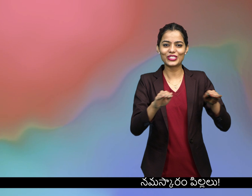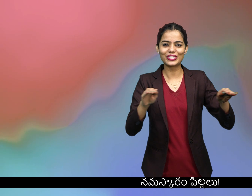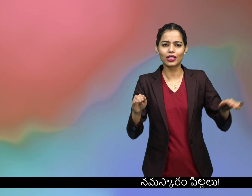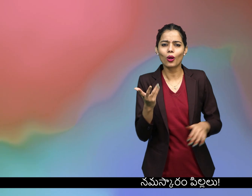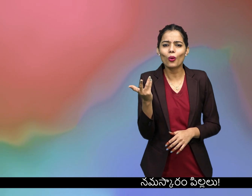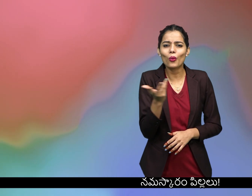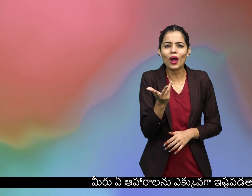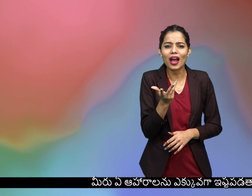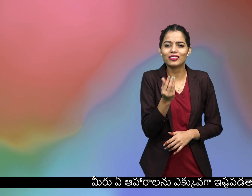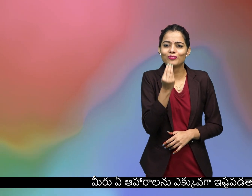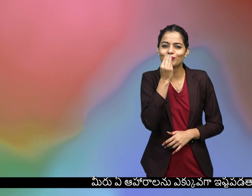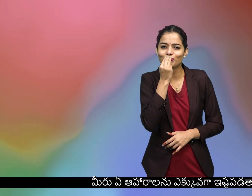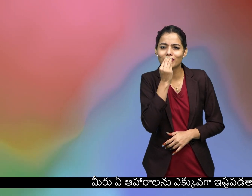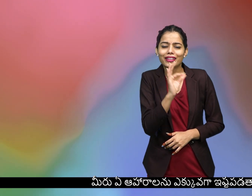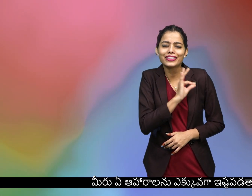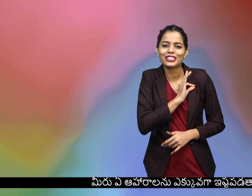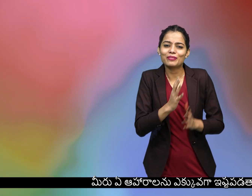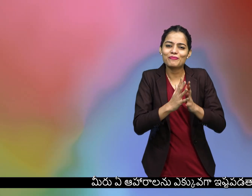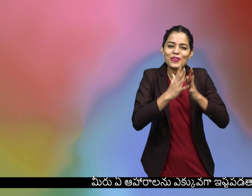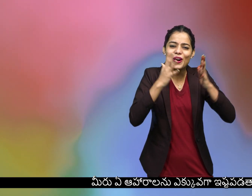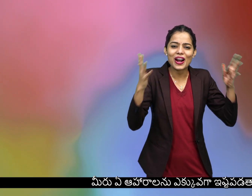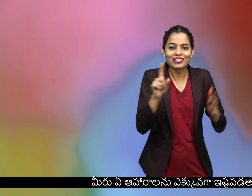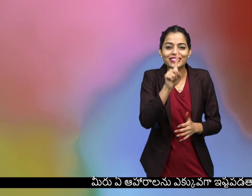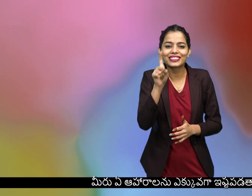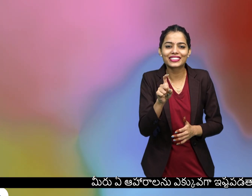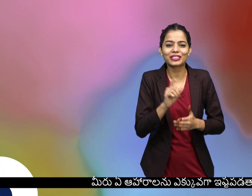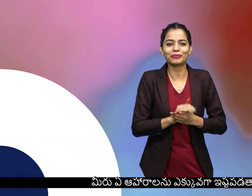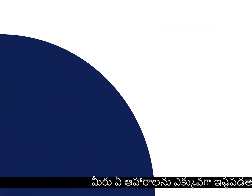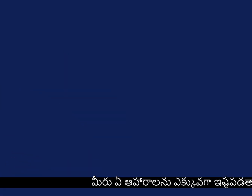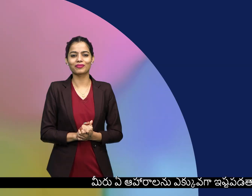నమస్కారం పిల్లలు. మీరు ఏ ఆహారాలను ఎక్కువగా ఇష్టపడతారు?